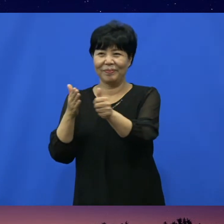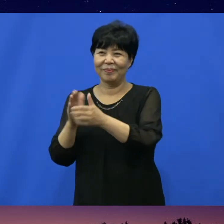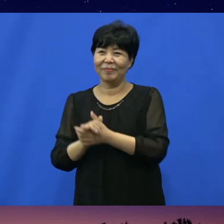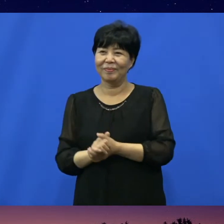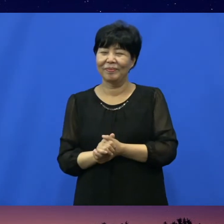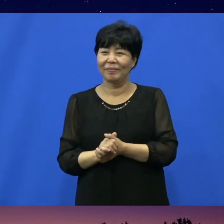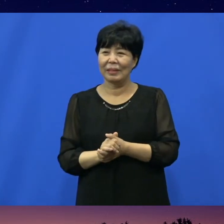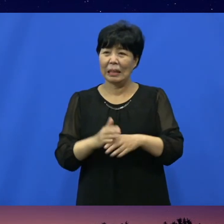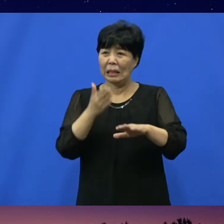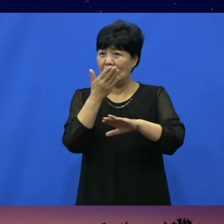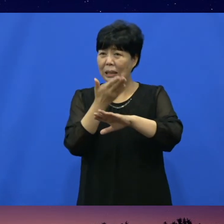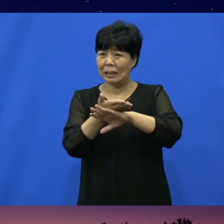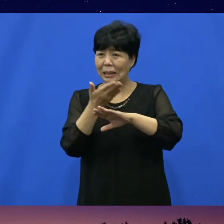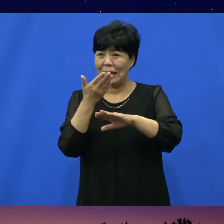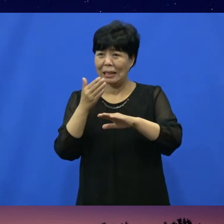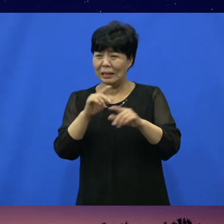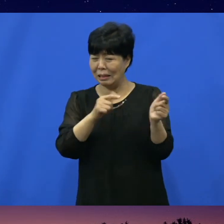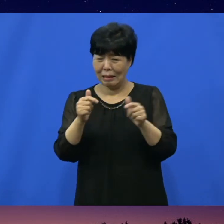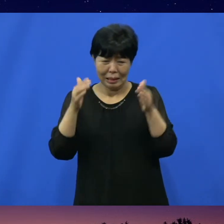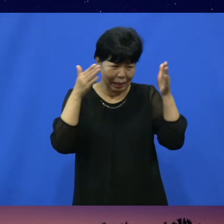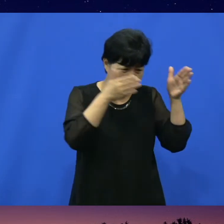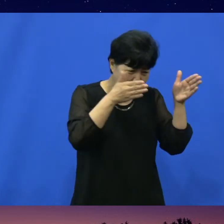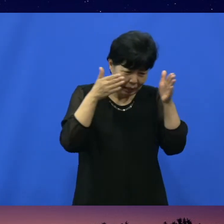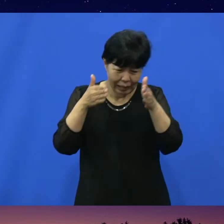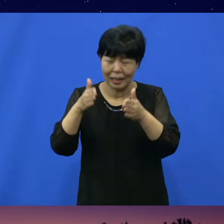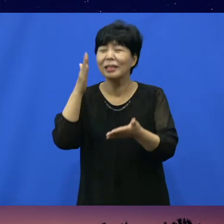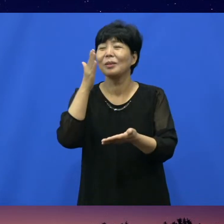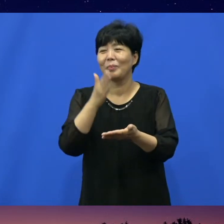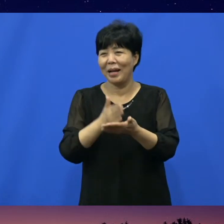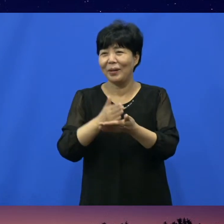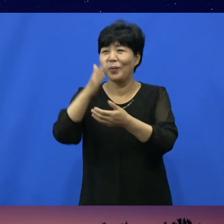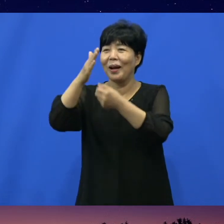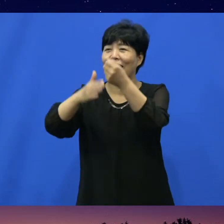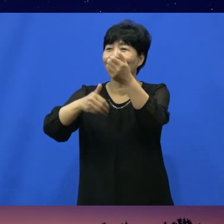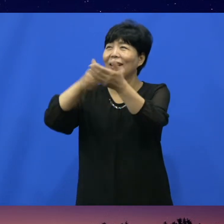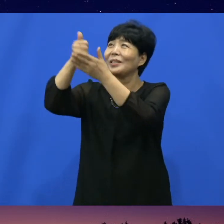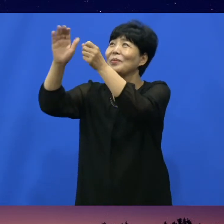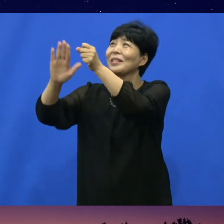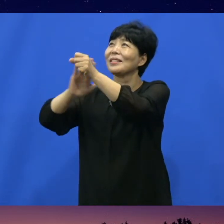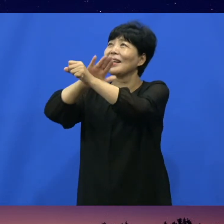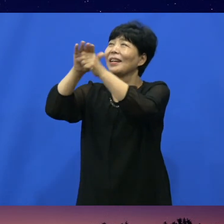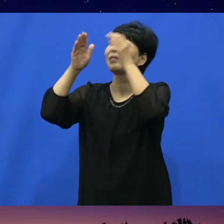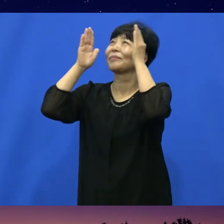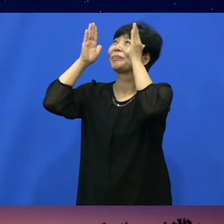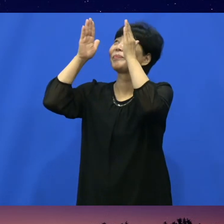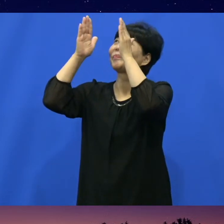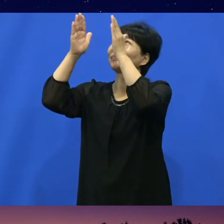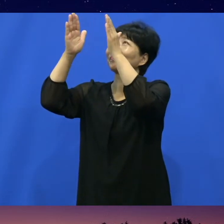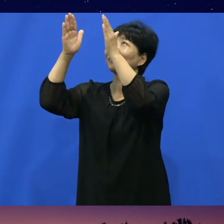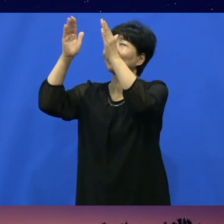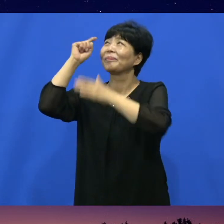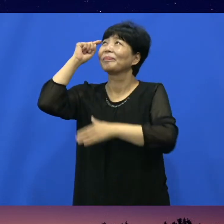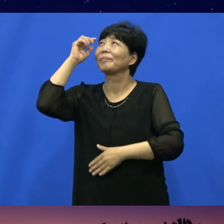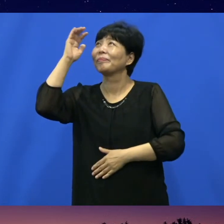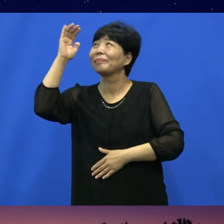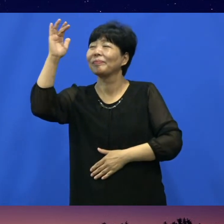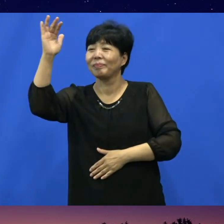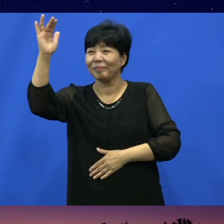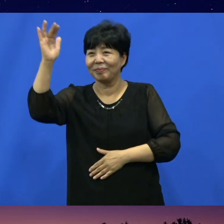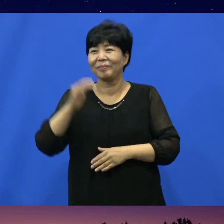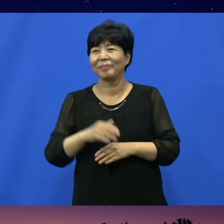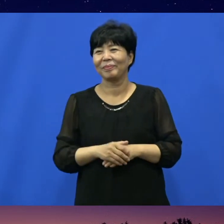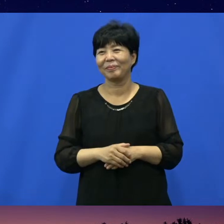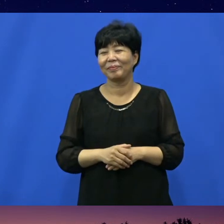다른 거 갈망하는 것과 비교 안 되게 그분의 사랑을 갈망하시라고. 그 사랑은 지금 마치